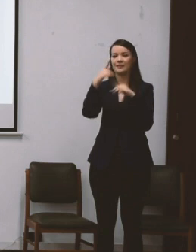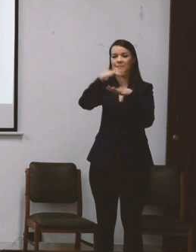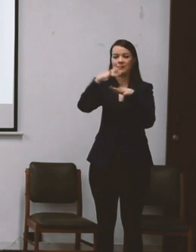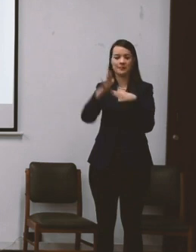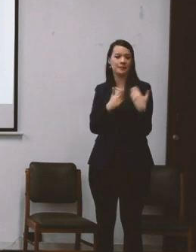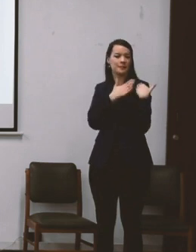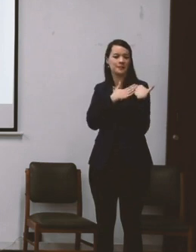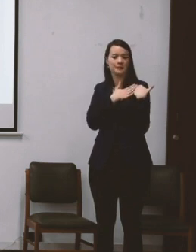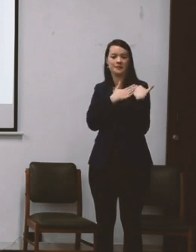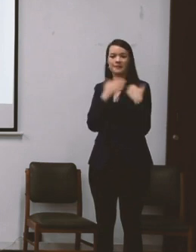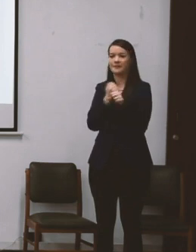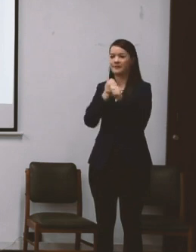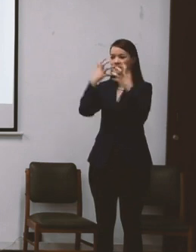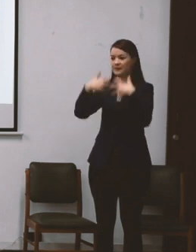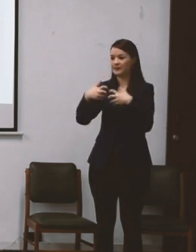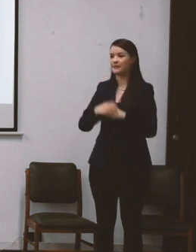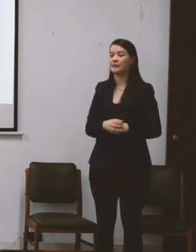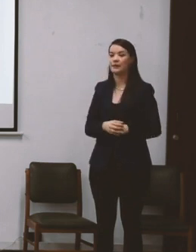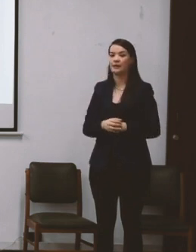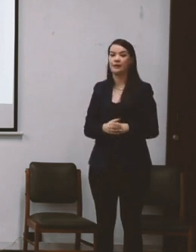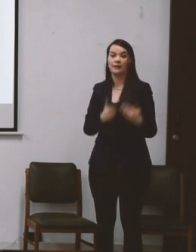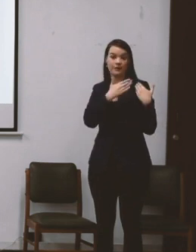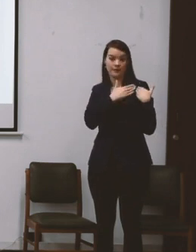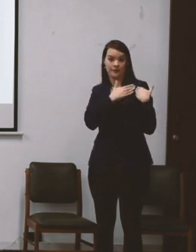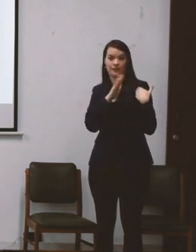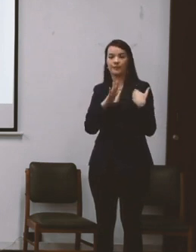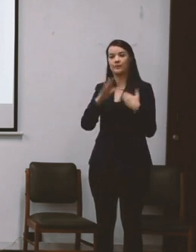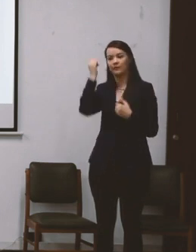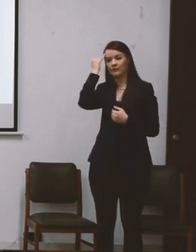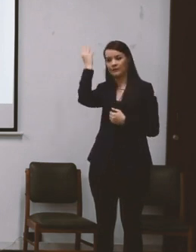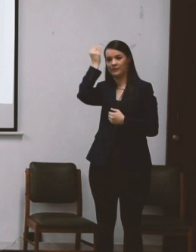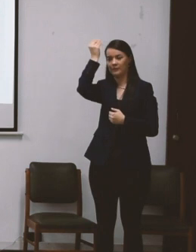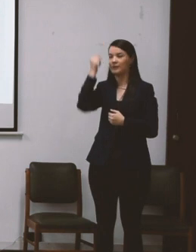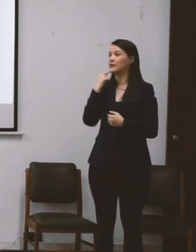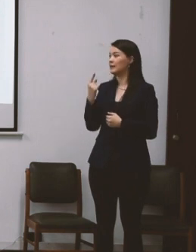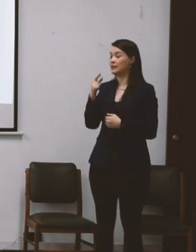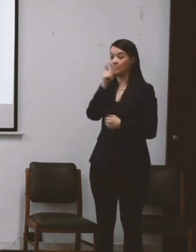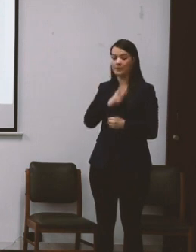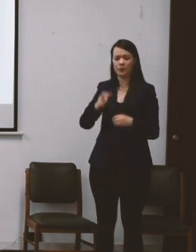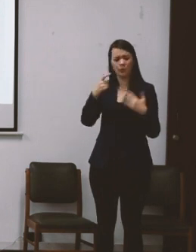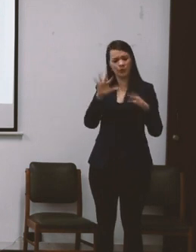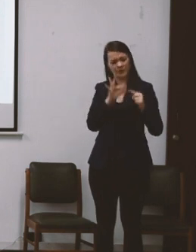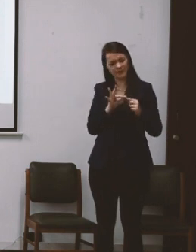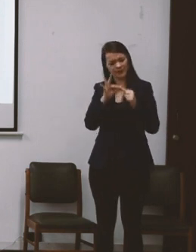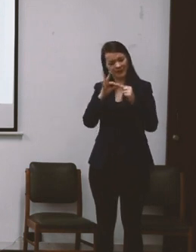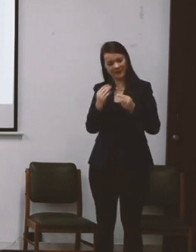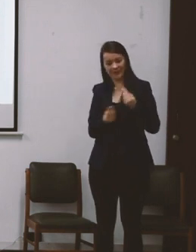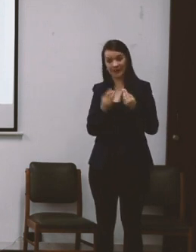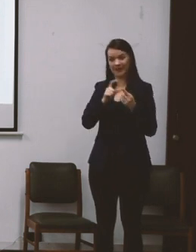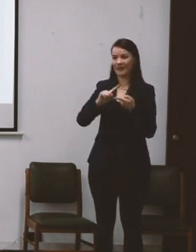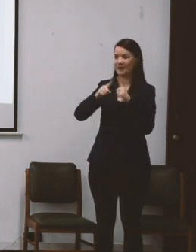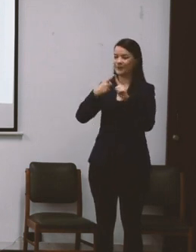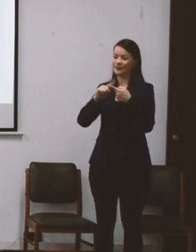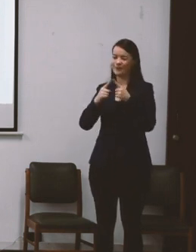misión, que su misión es: TKM Creativo suministra productos elaborados por personas muy especiales, amigables con